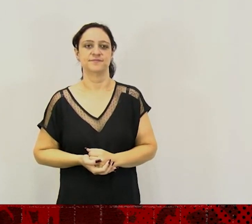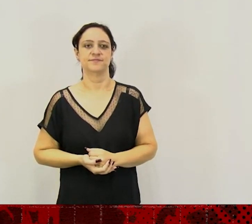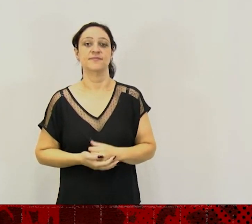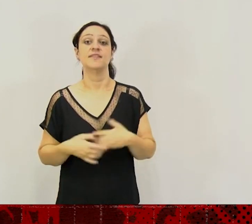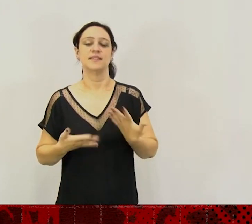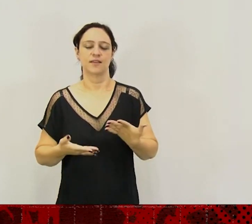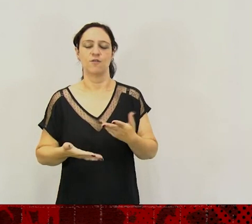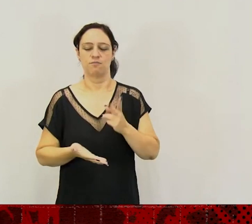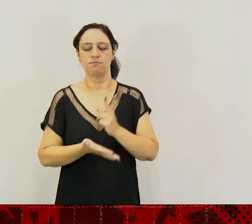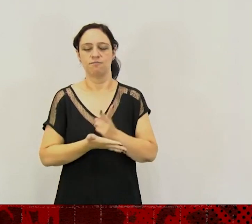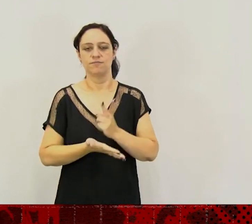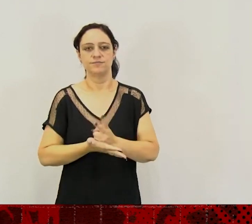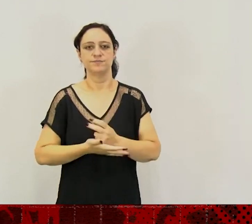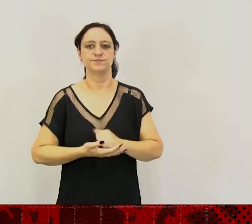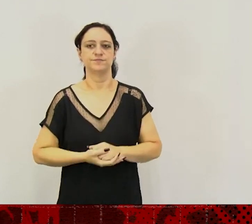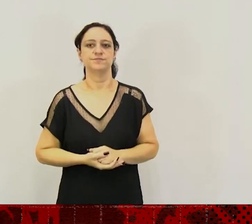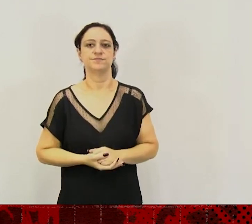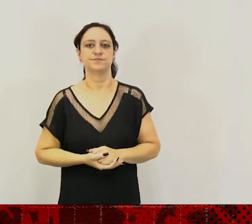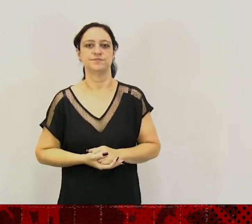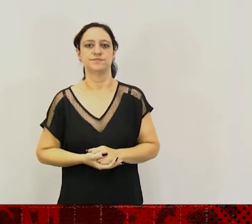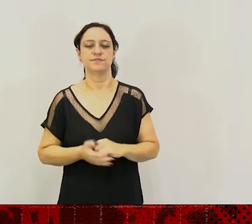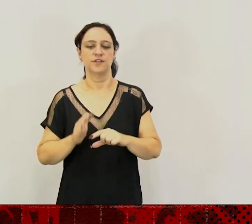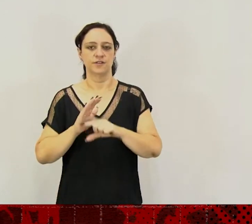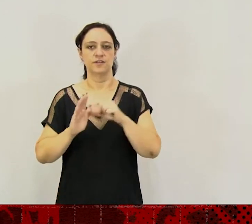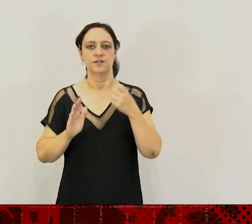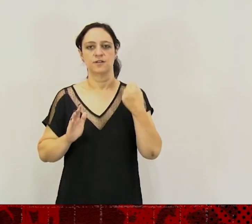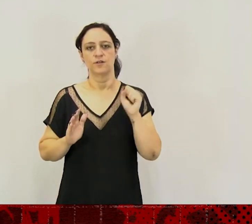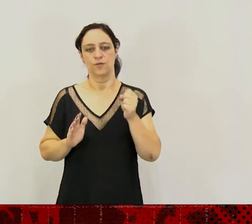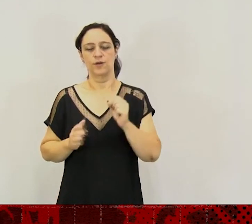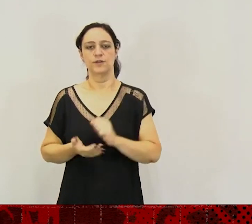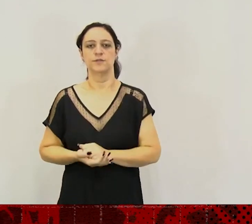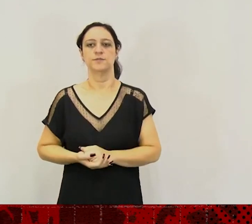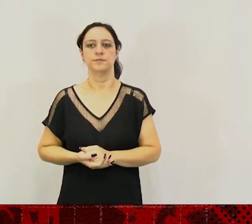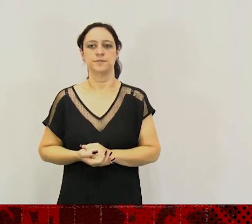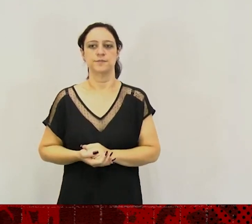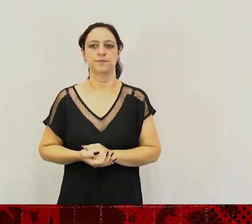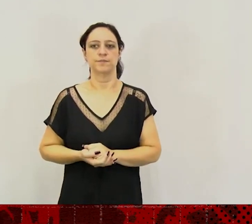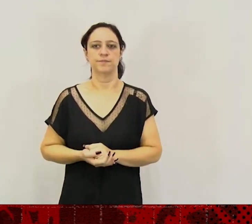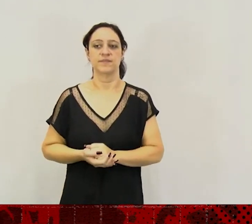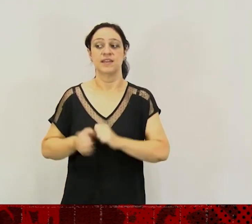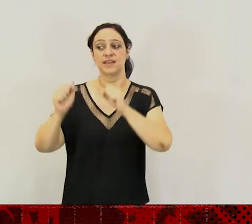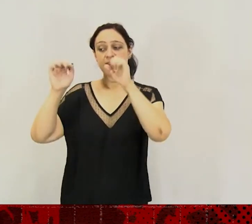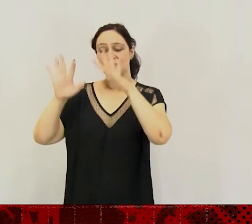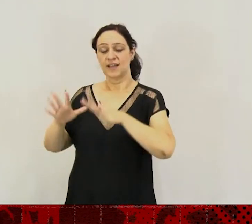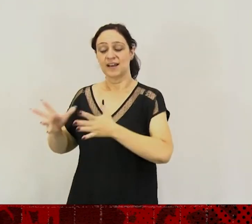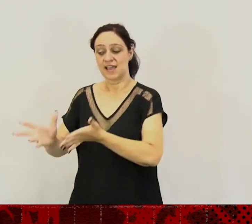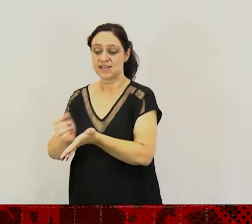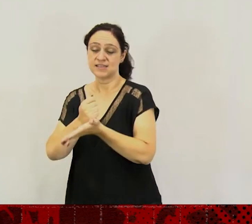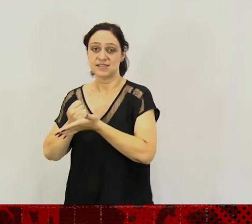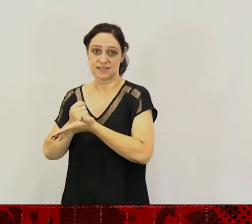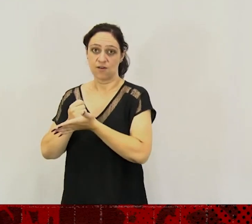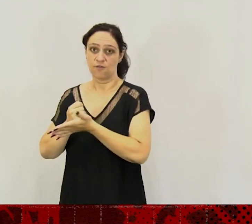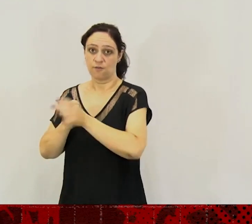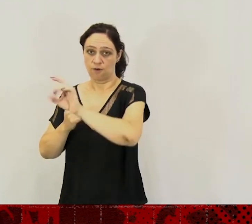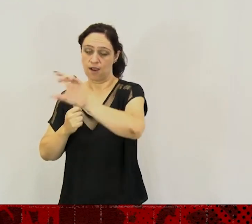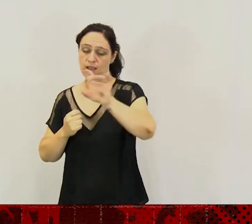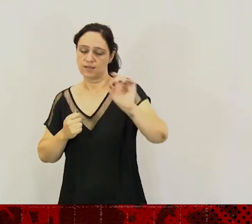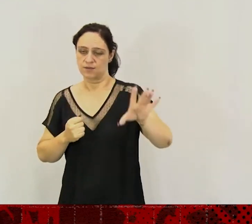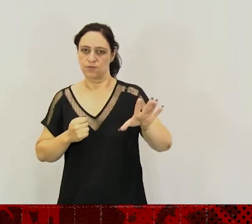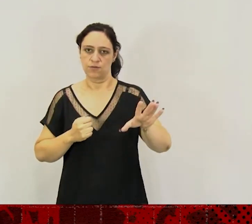E aí ele continua, no versículo 8 ele fala: pela graça vocês são salvos, de novo, mediante a